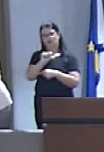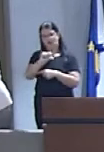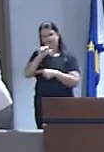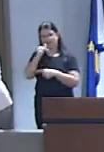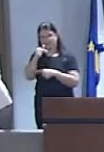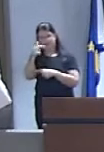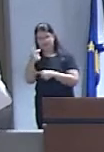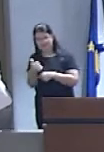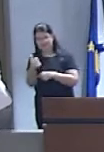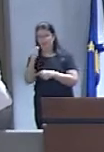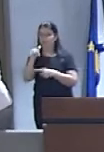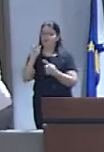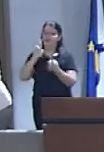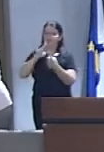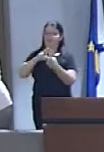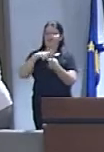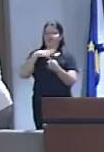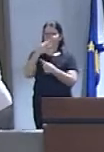594.971, o que representa